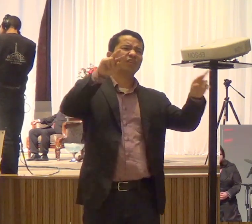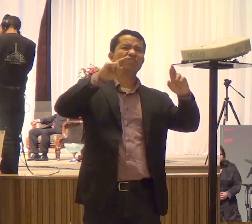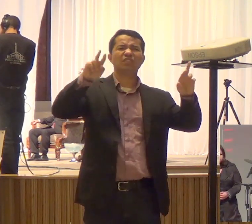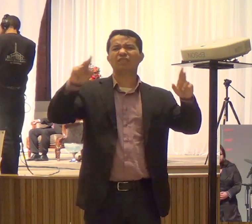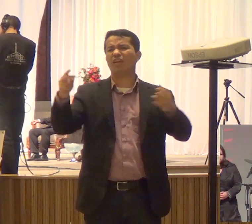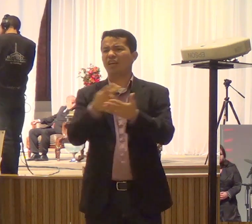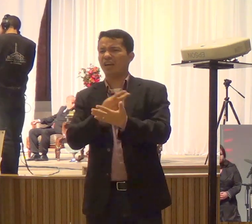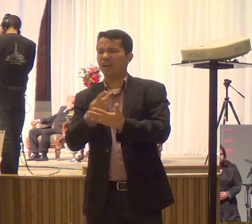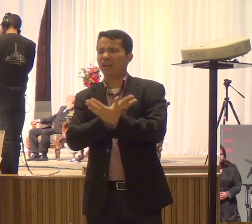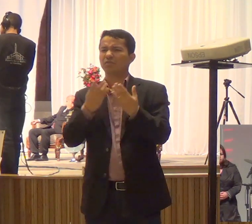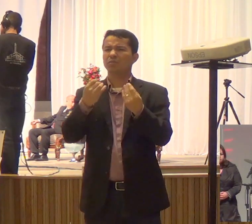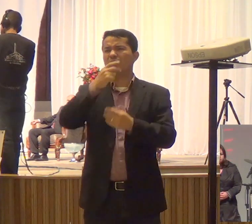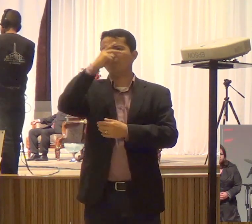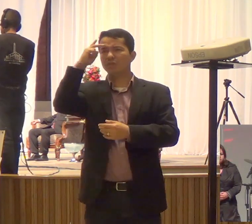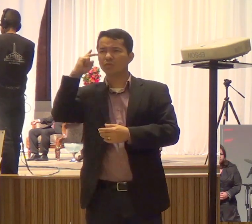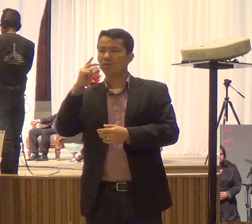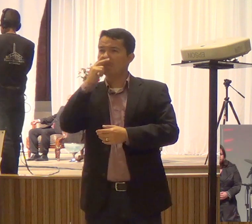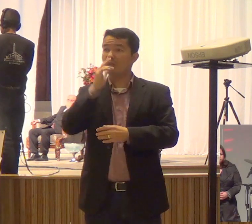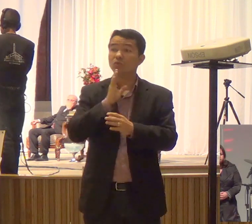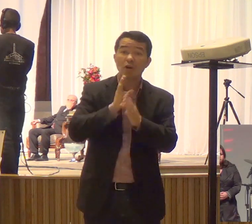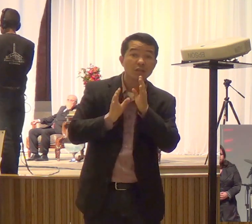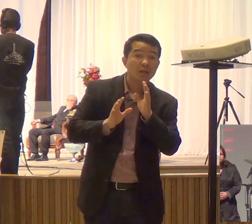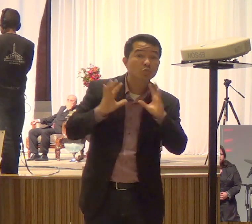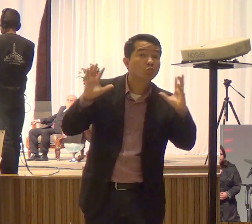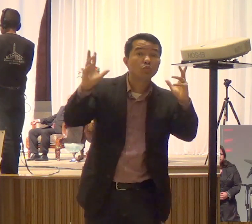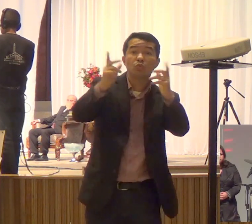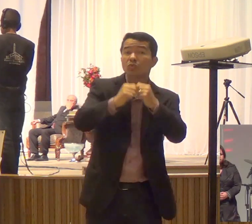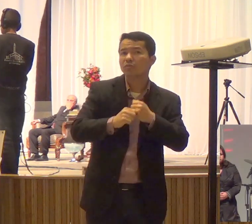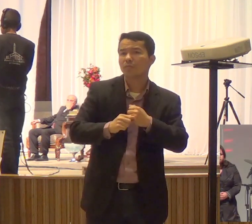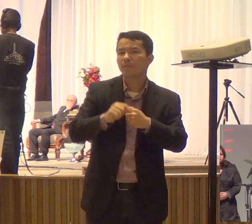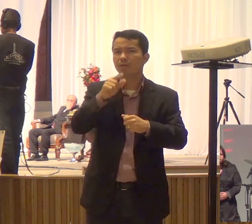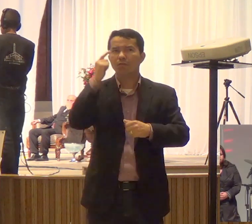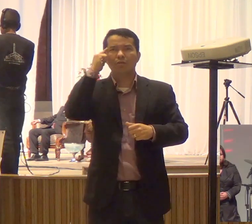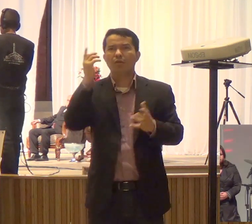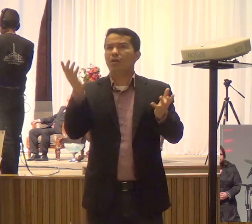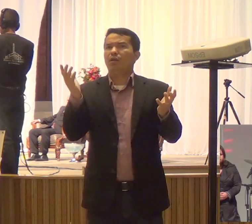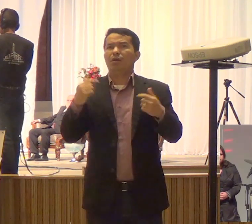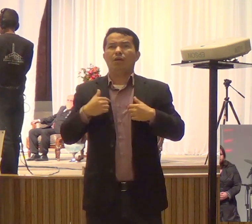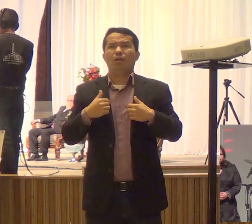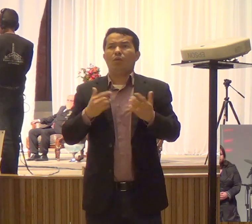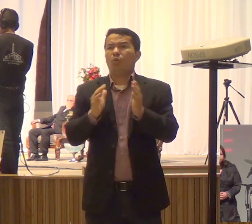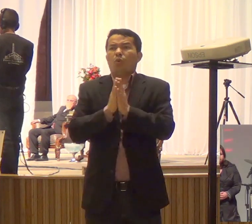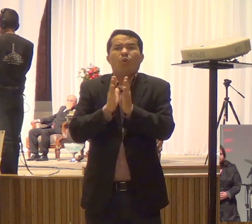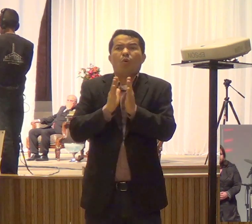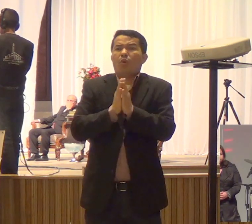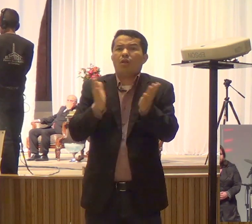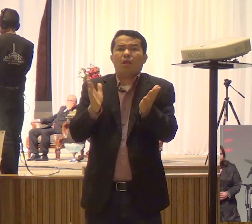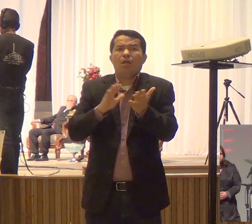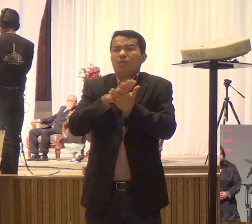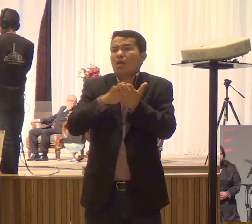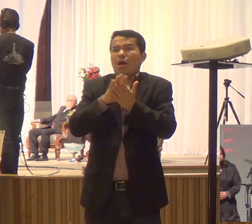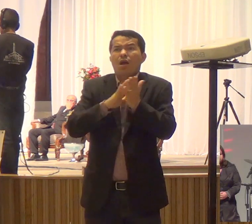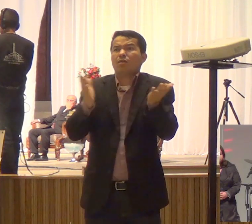que parece ter todas as respostas de Deus, e fica intrigado, porque você ora e parece que ninguém